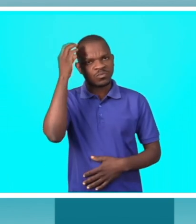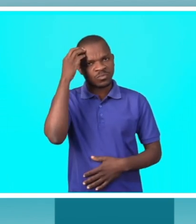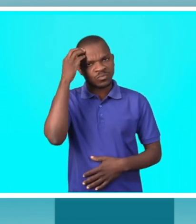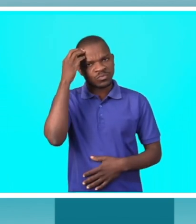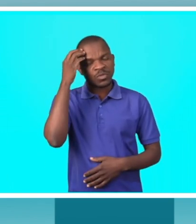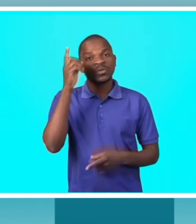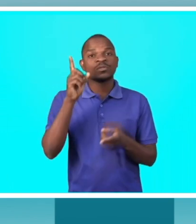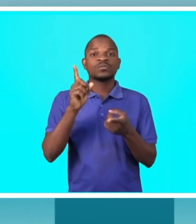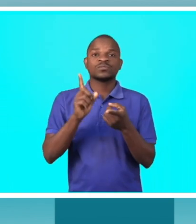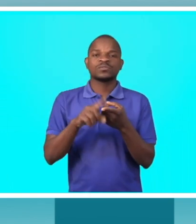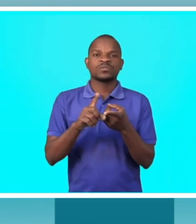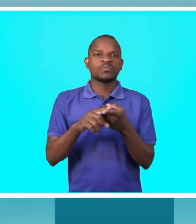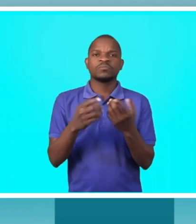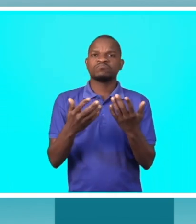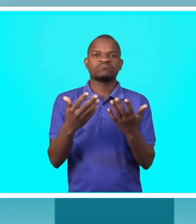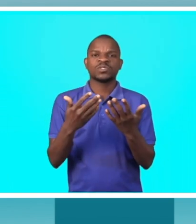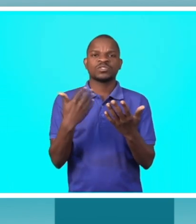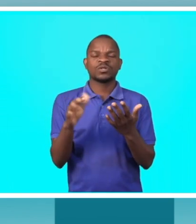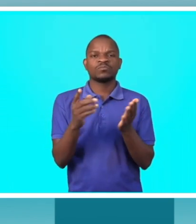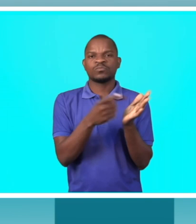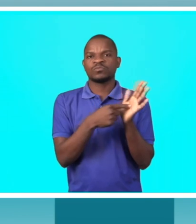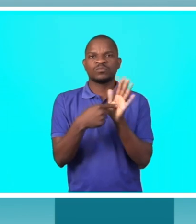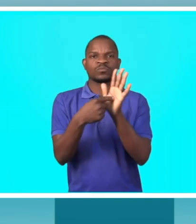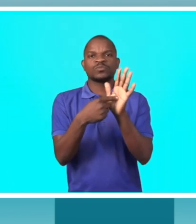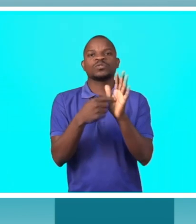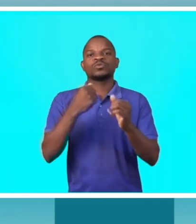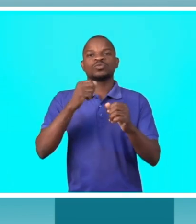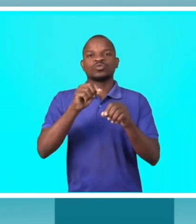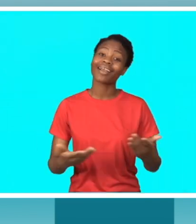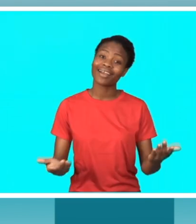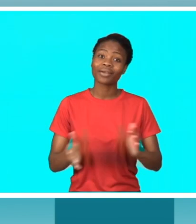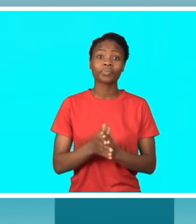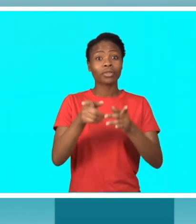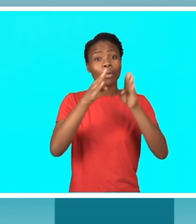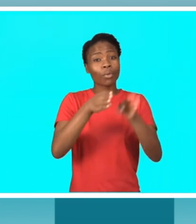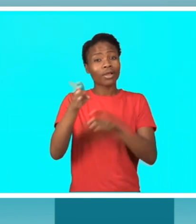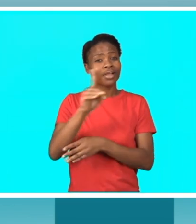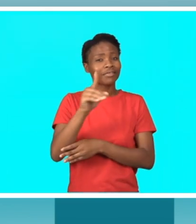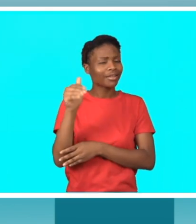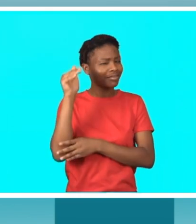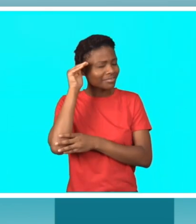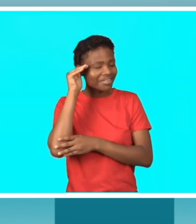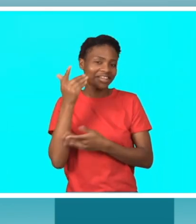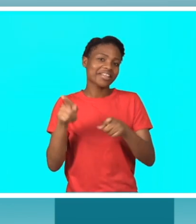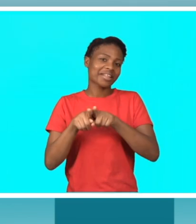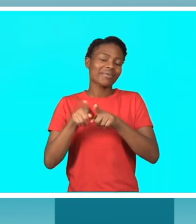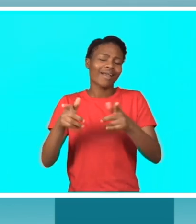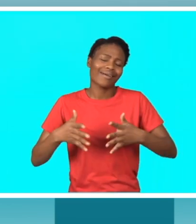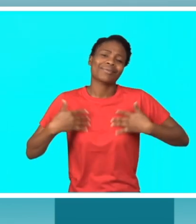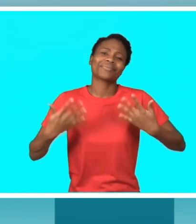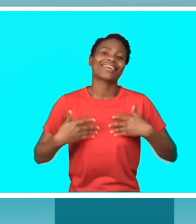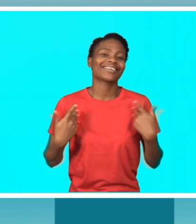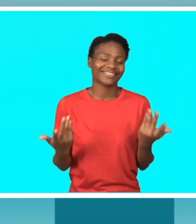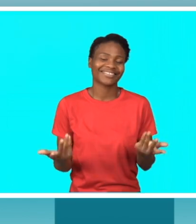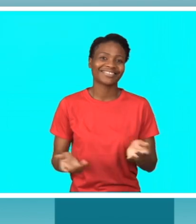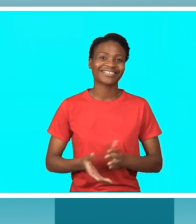Cidade de Maputo Destacaram-se muito Na questão Esta informação Não passou despercebida Os atletas com deficiência